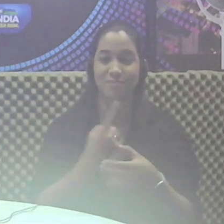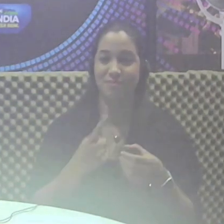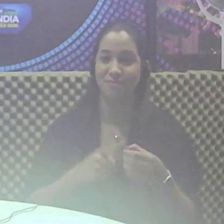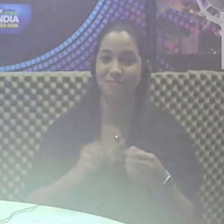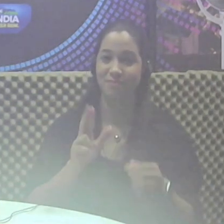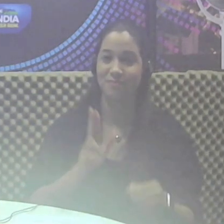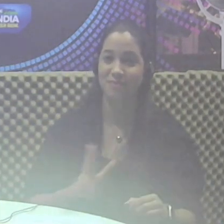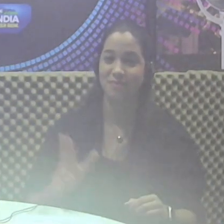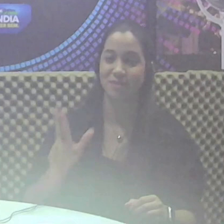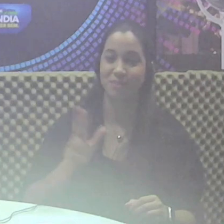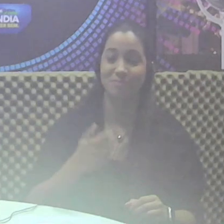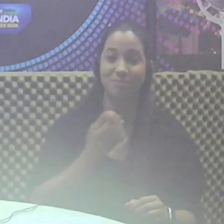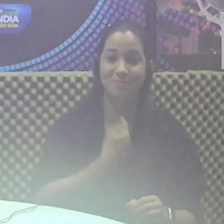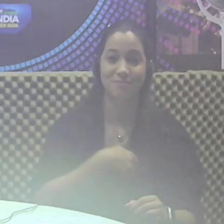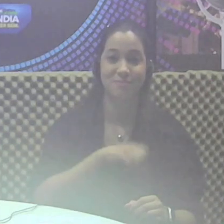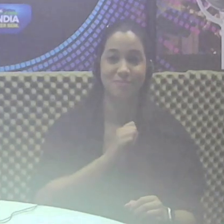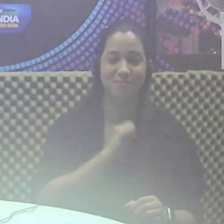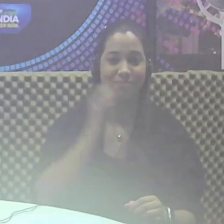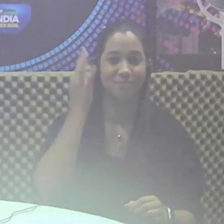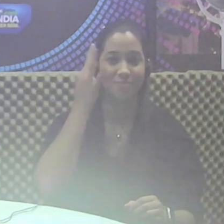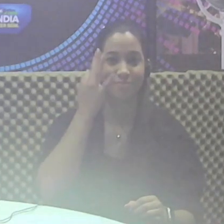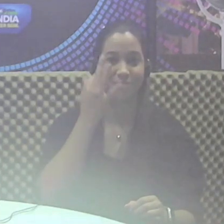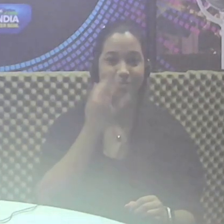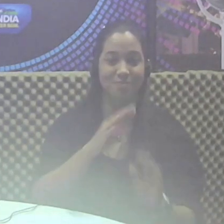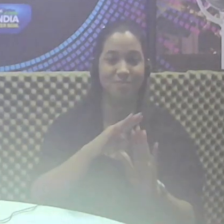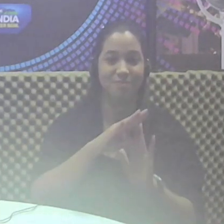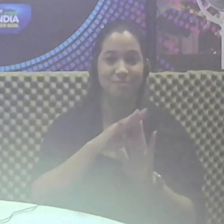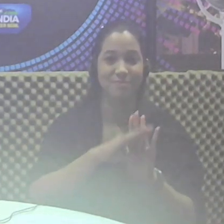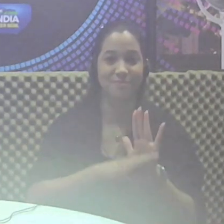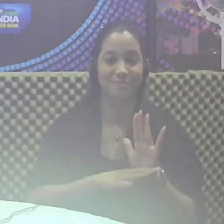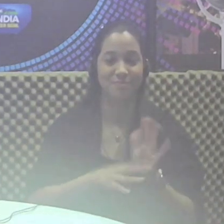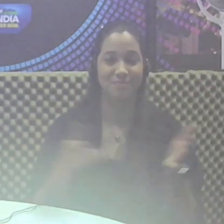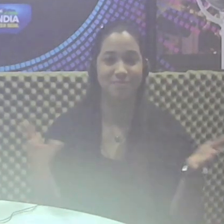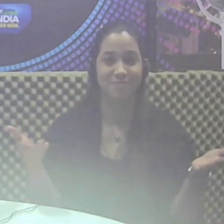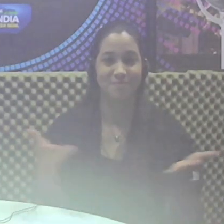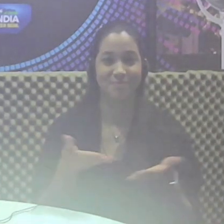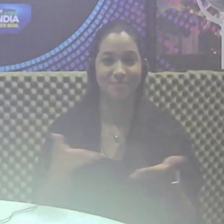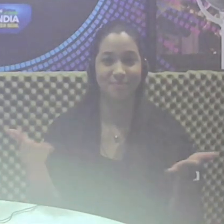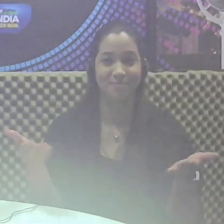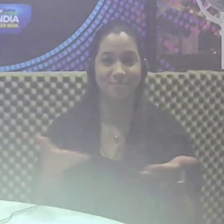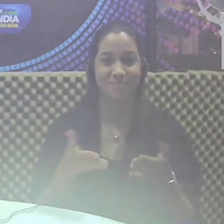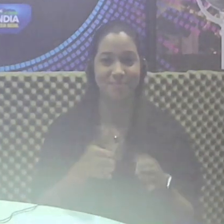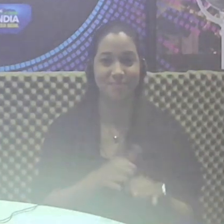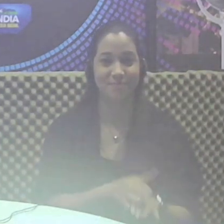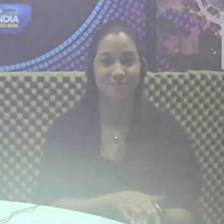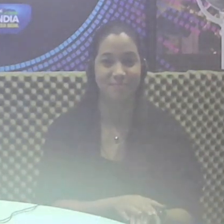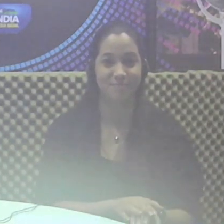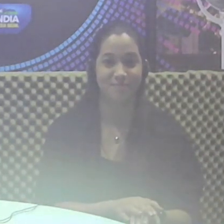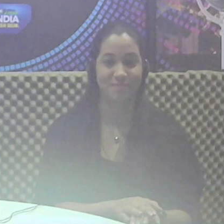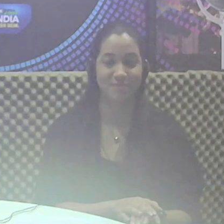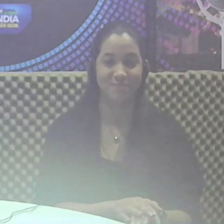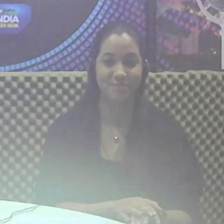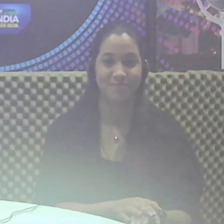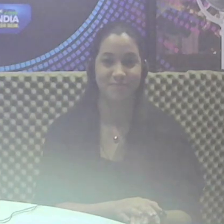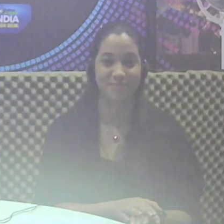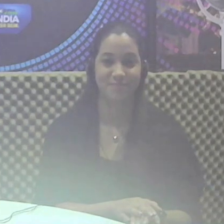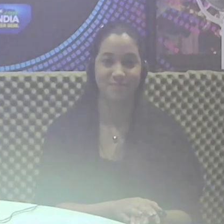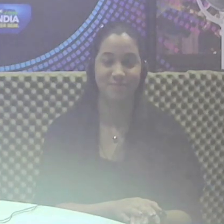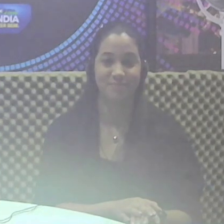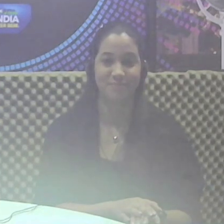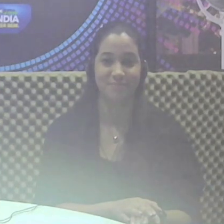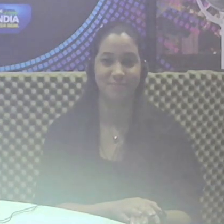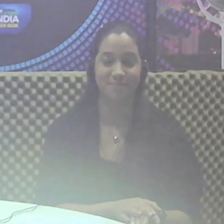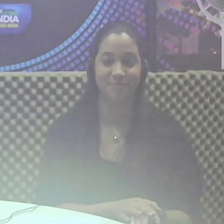fato acontece em Uberlândia. Eu sou o Fernando Cássio e começamos com os destaques da edição de hoje.